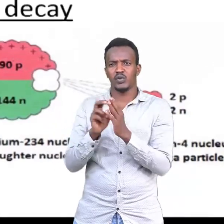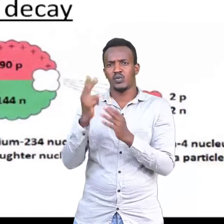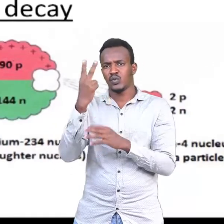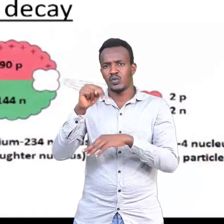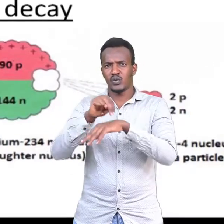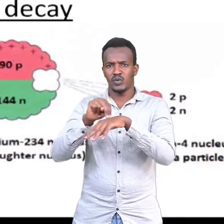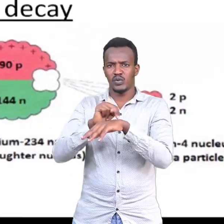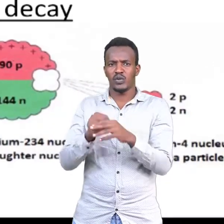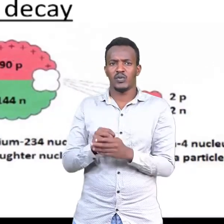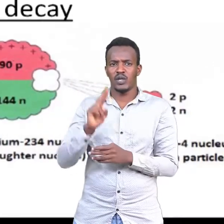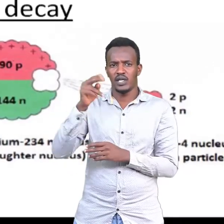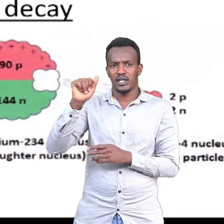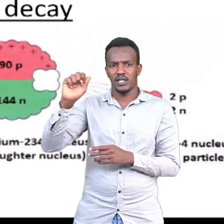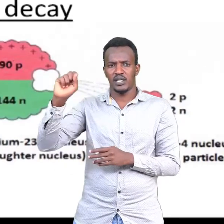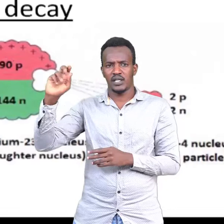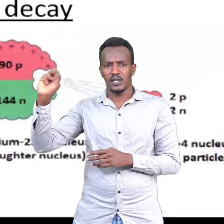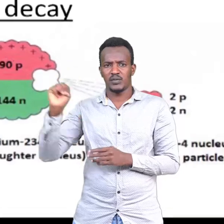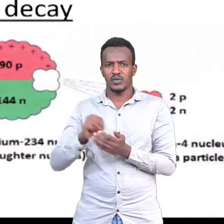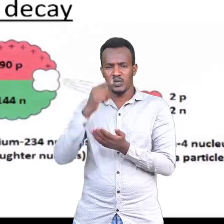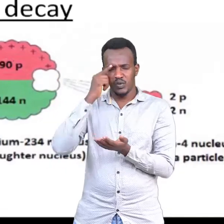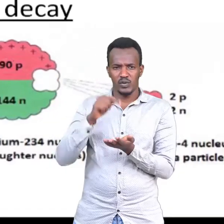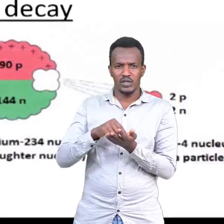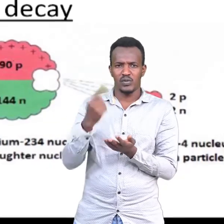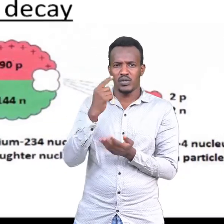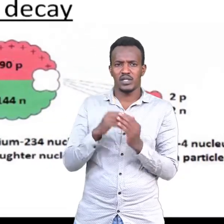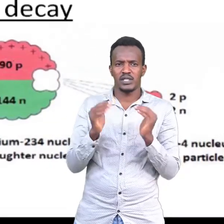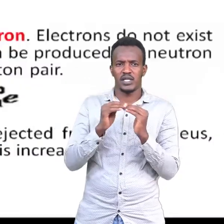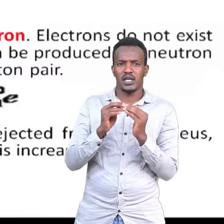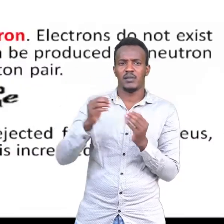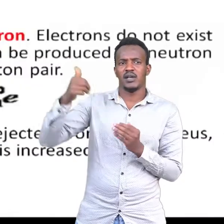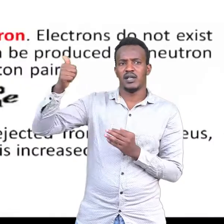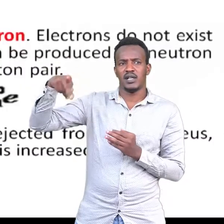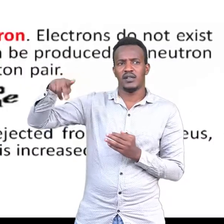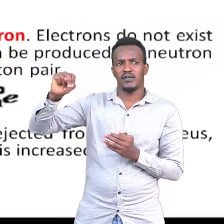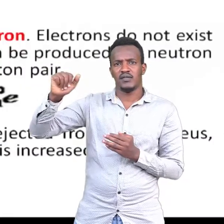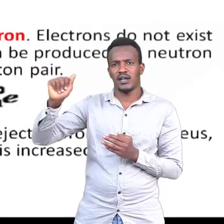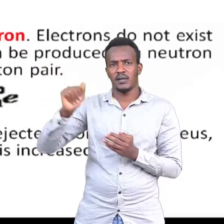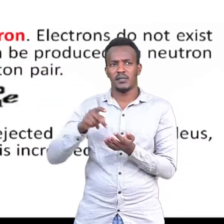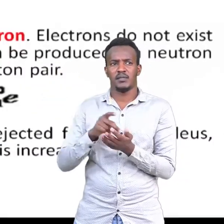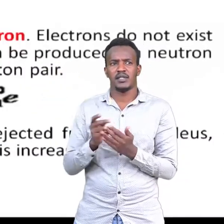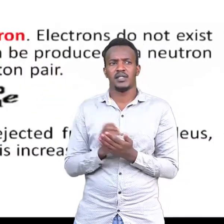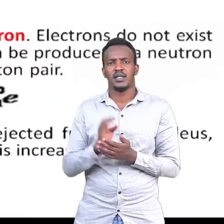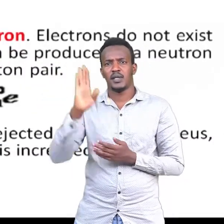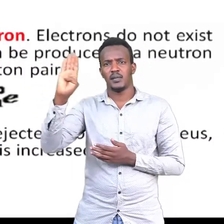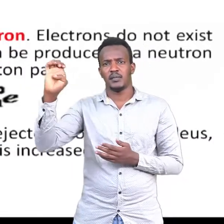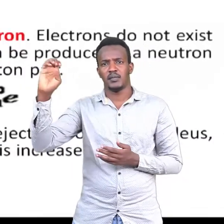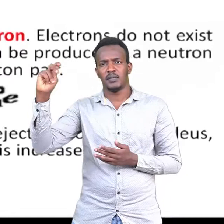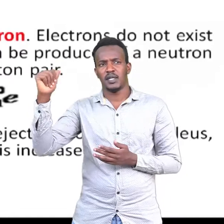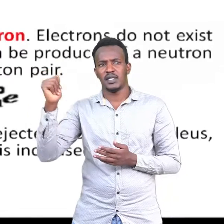tahay waa helium nucleus-na waxay isku mid yihiin waxay markaas alpha particle way beetadii u kaalay